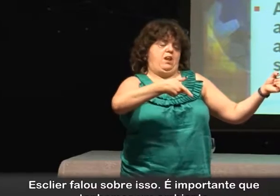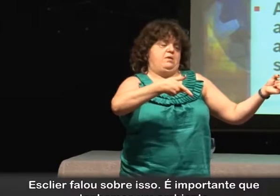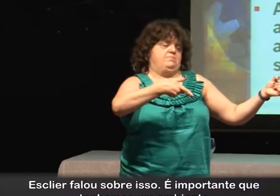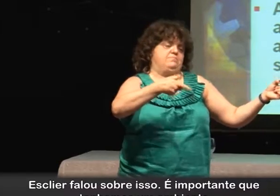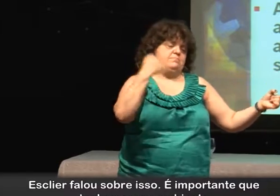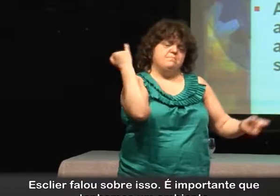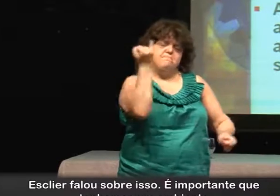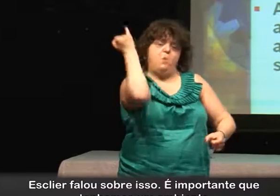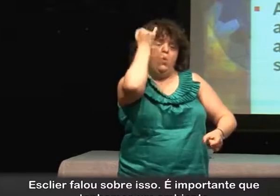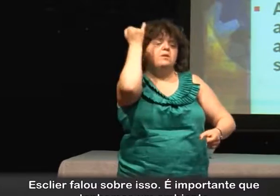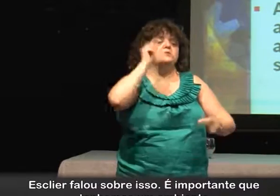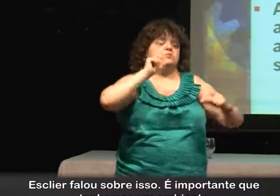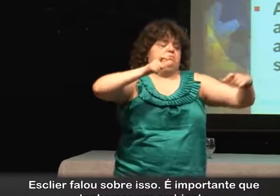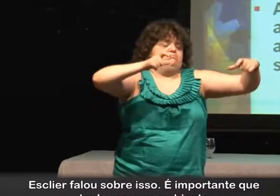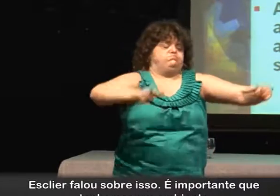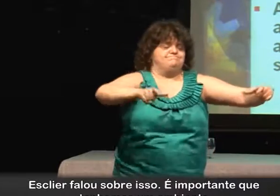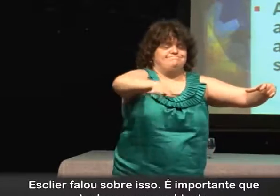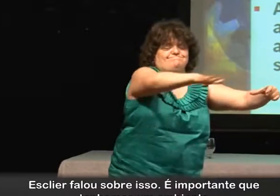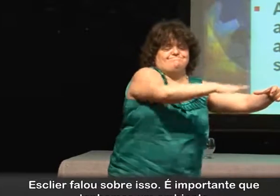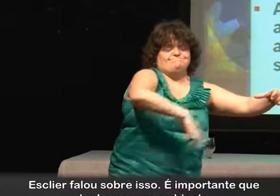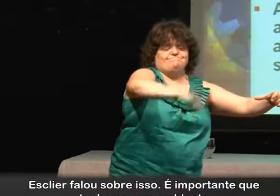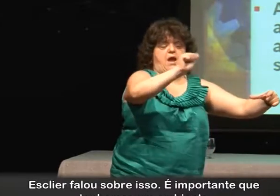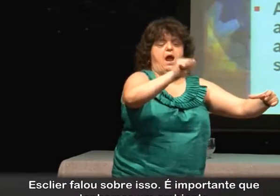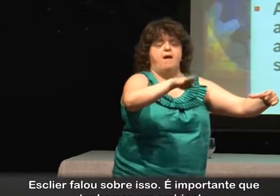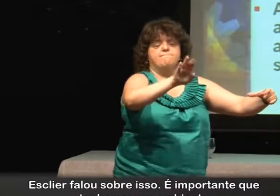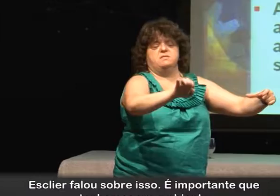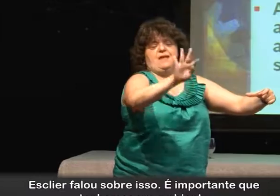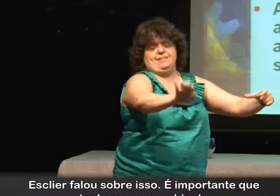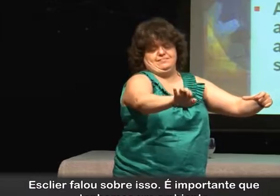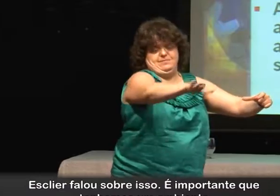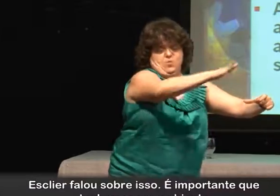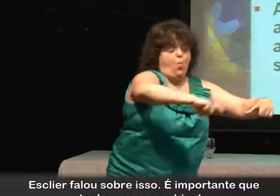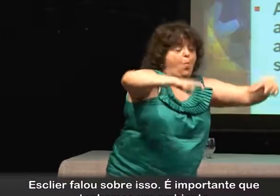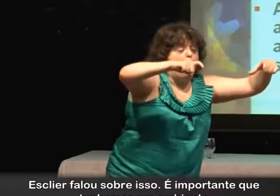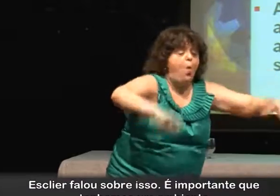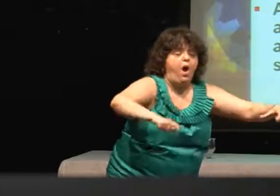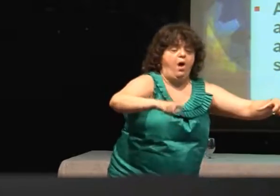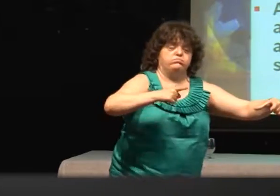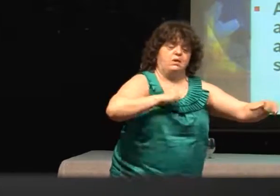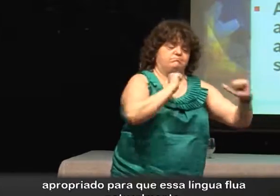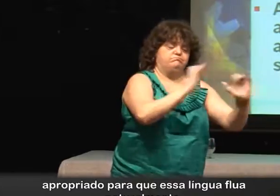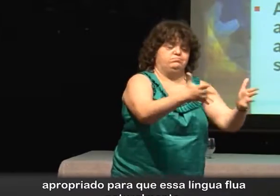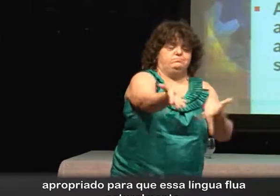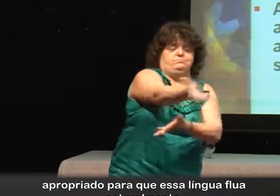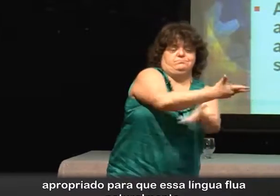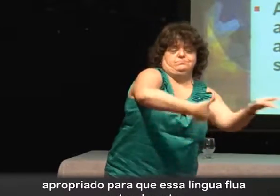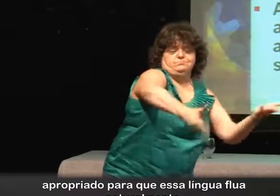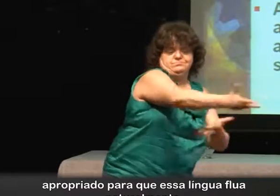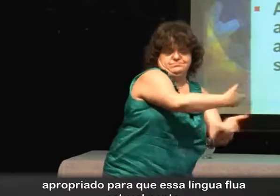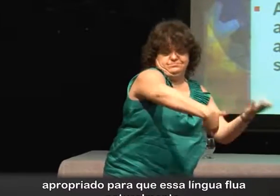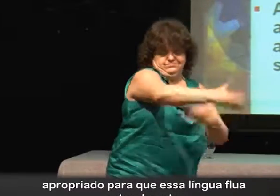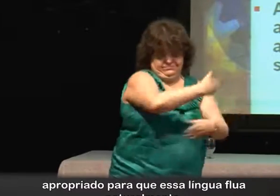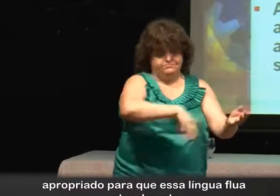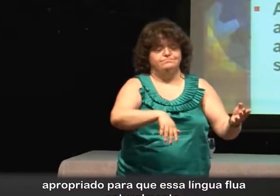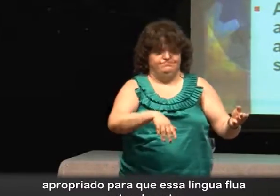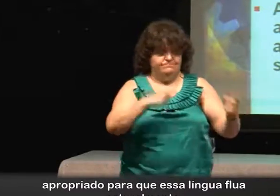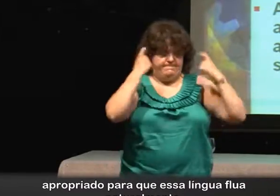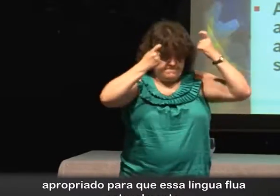Sclier falou sobre isso. É importante que tenhamos um ambiente apropriado para que essa língua